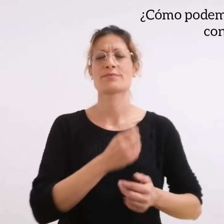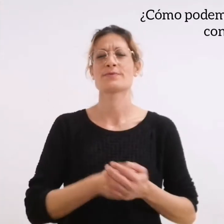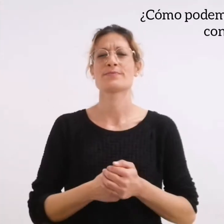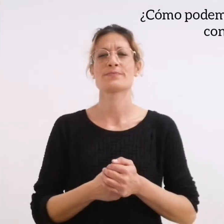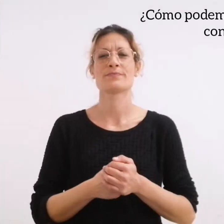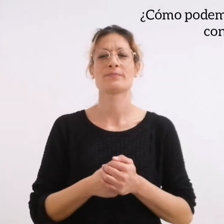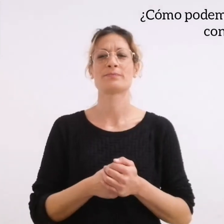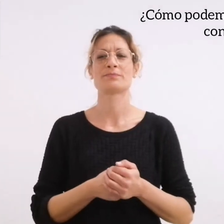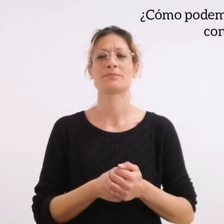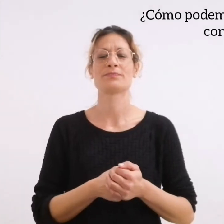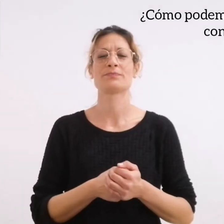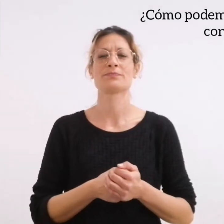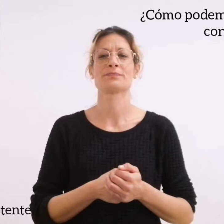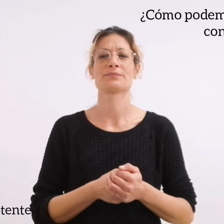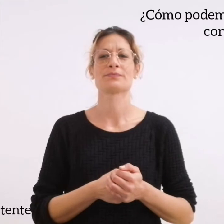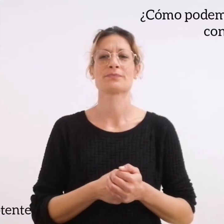también Dios es